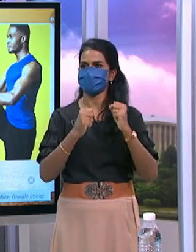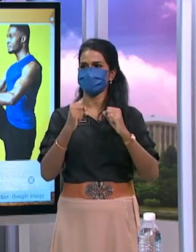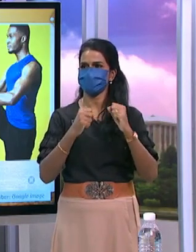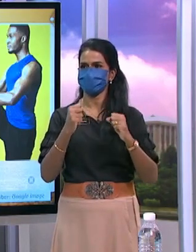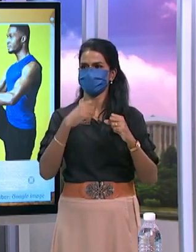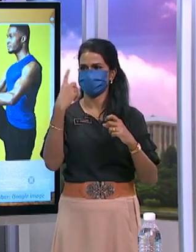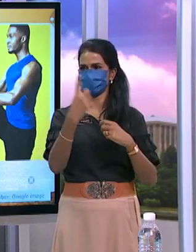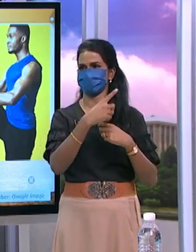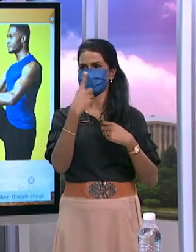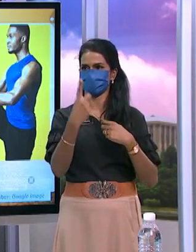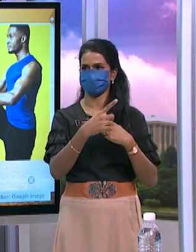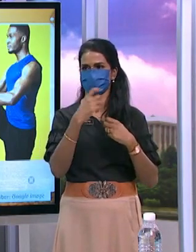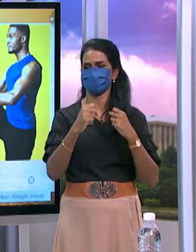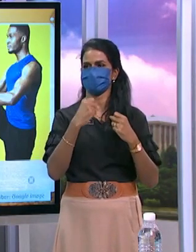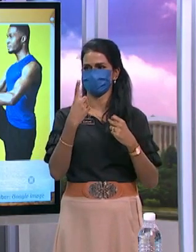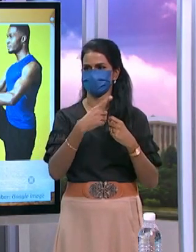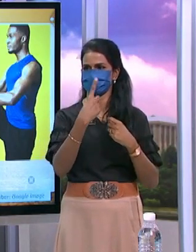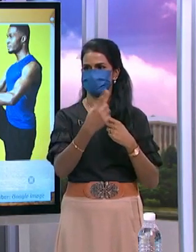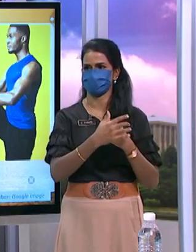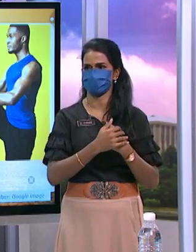larian, okey, jogging lah, jogging dia sekitar.